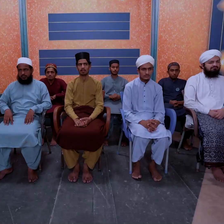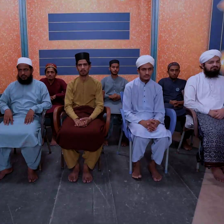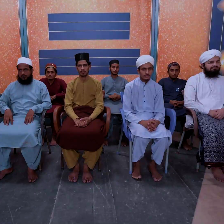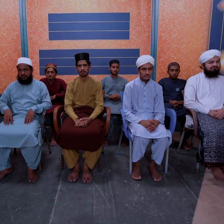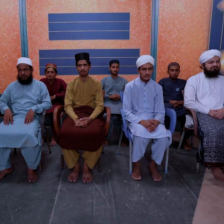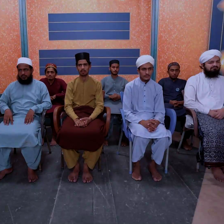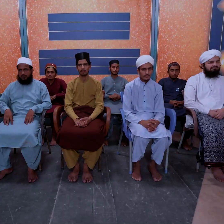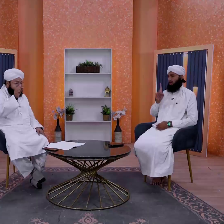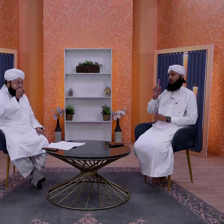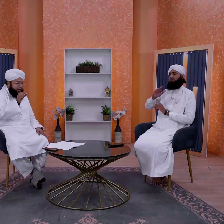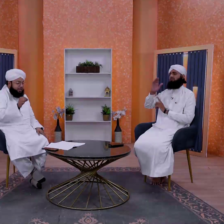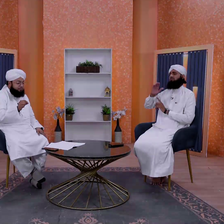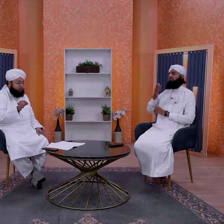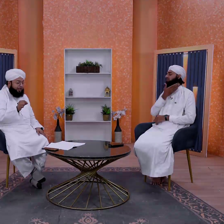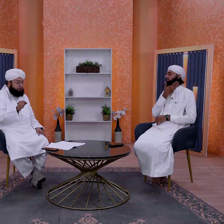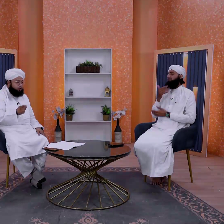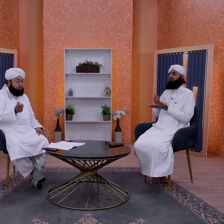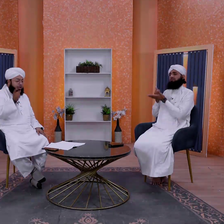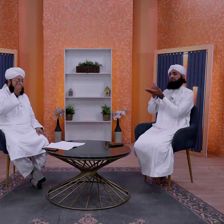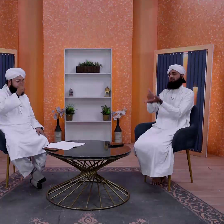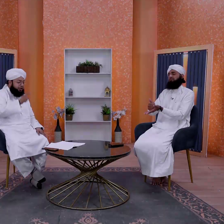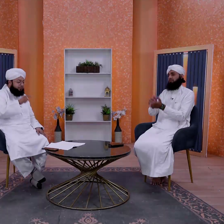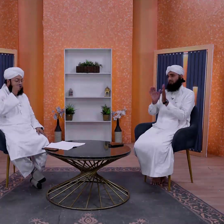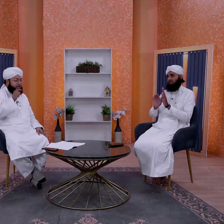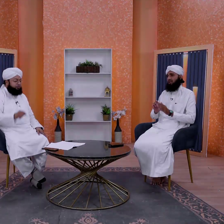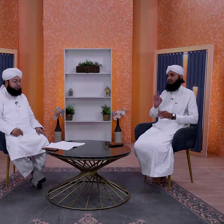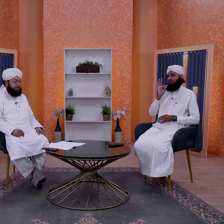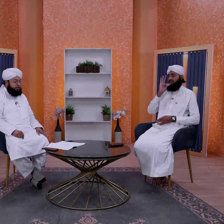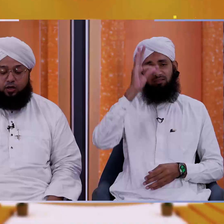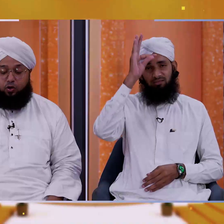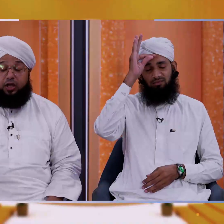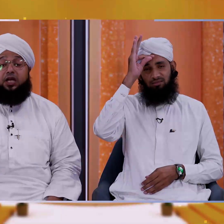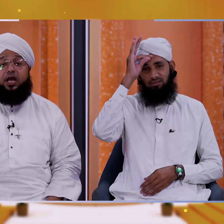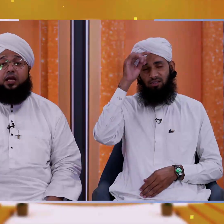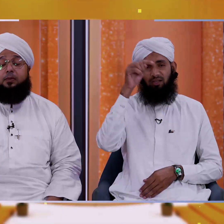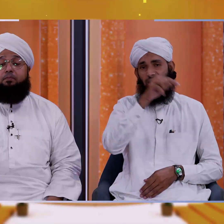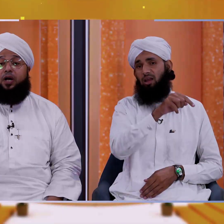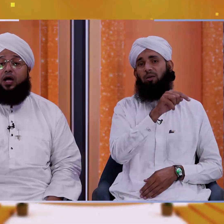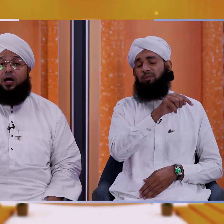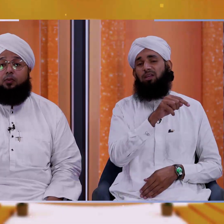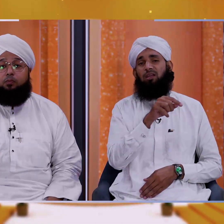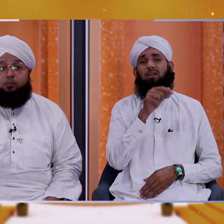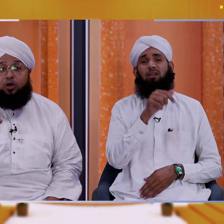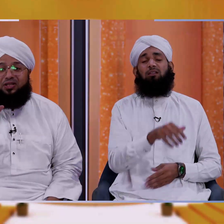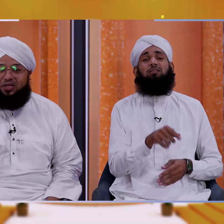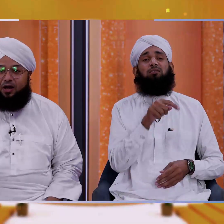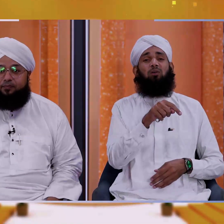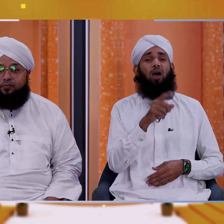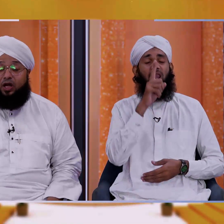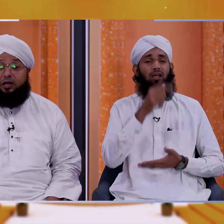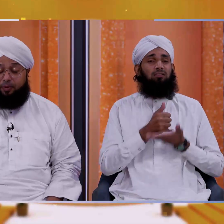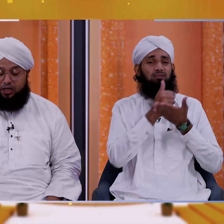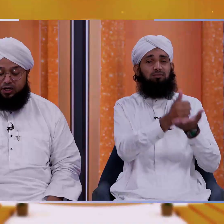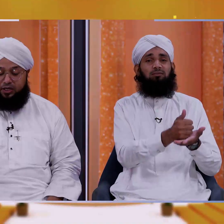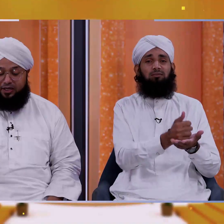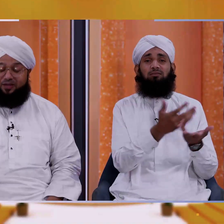سے دیا، تو ہم نے ابراہیم کی اولاد کو کتاب اور حکمت عطا فرمائی اور انہیں بڑا ملک دیا۔